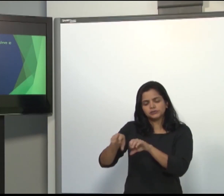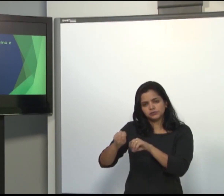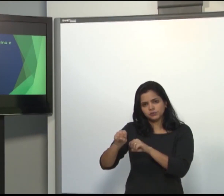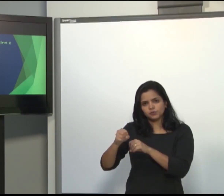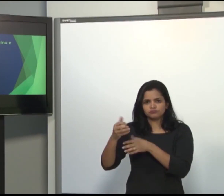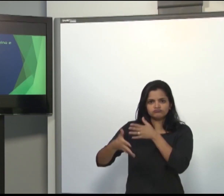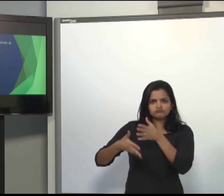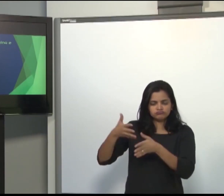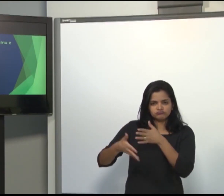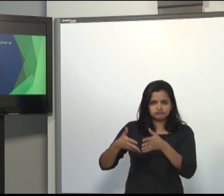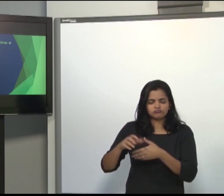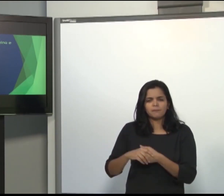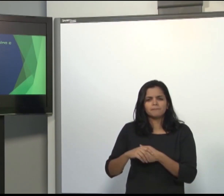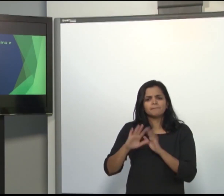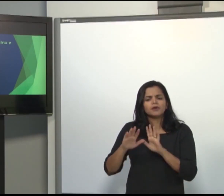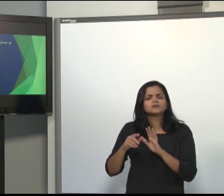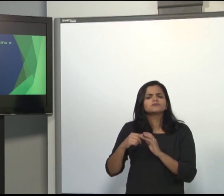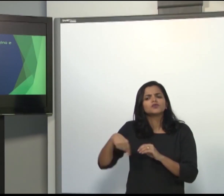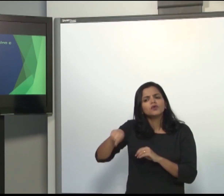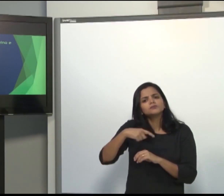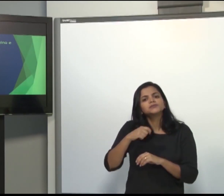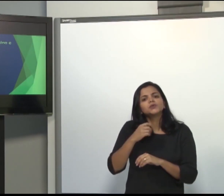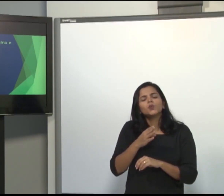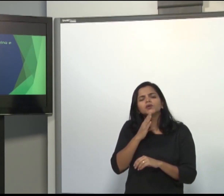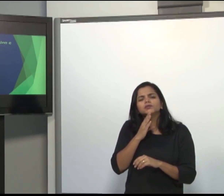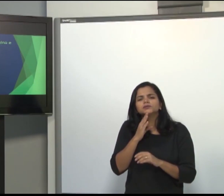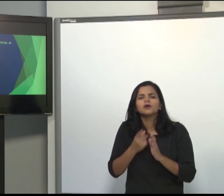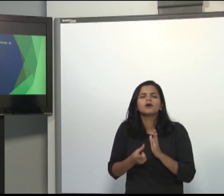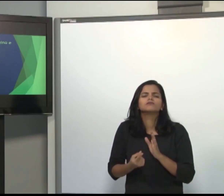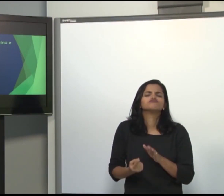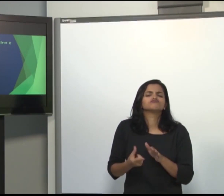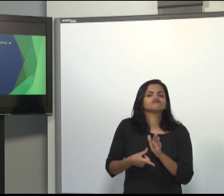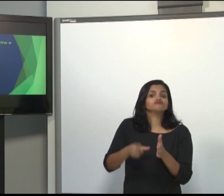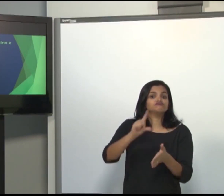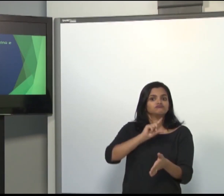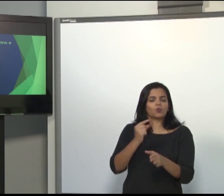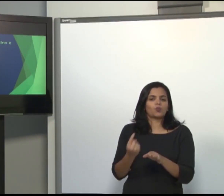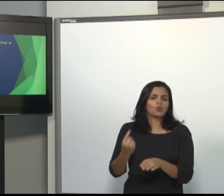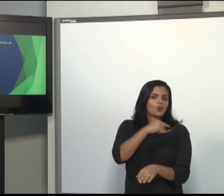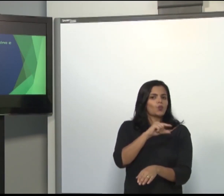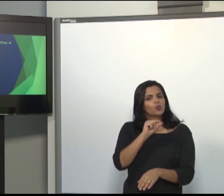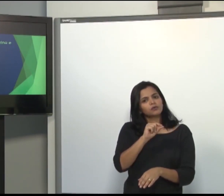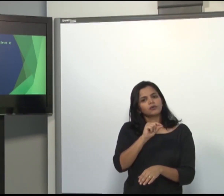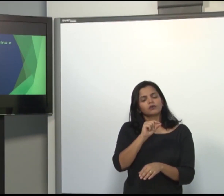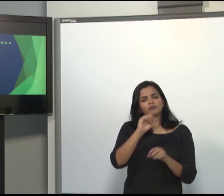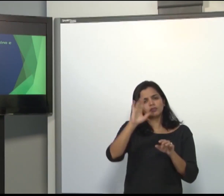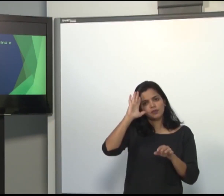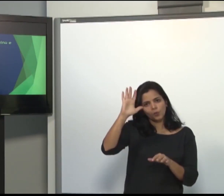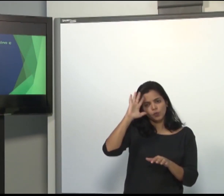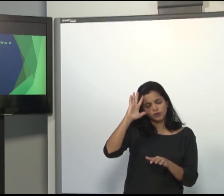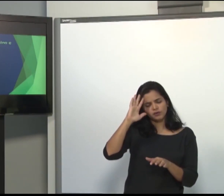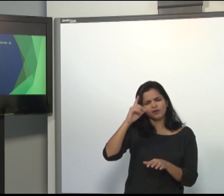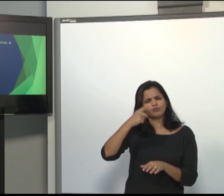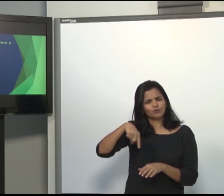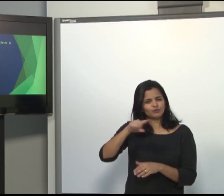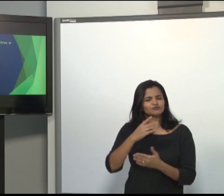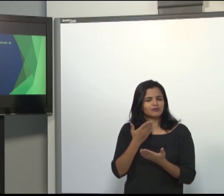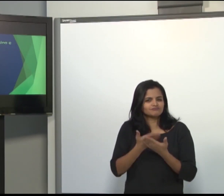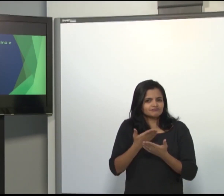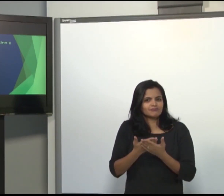Metodologias de ensino para essa língua. Então, vocês já conhecem algumas teorias que nós já estudamos nas aulas